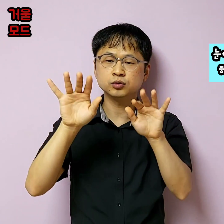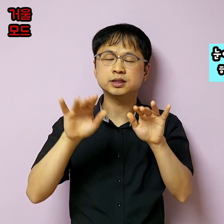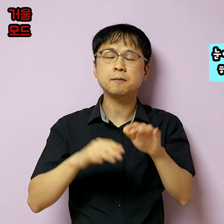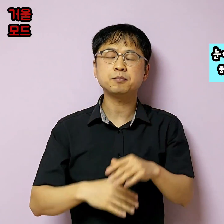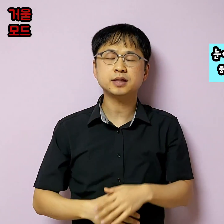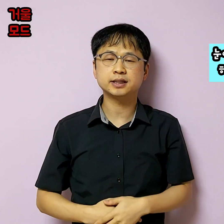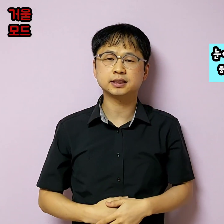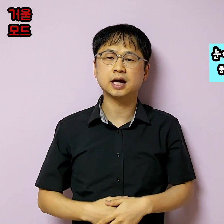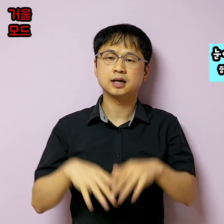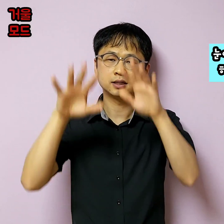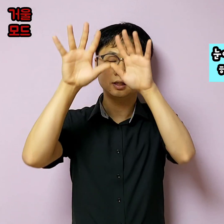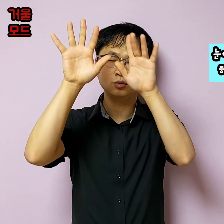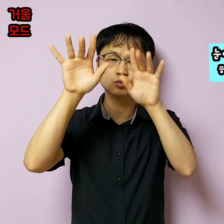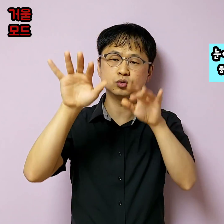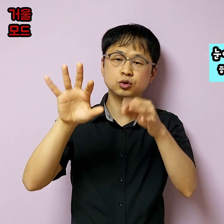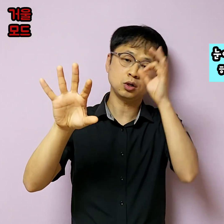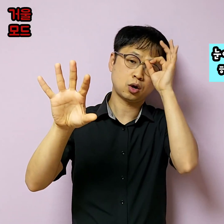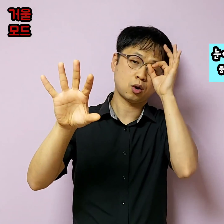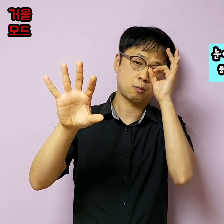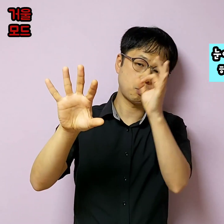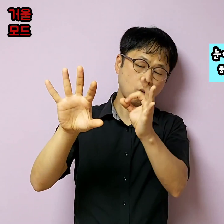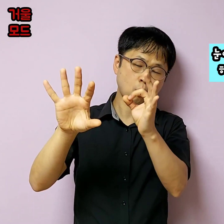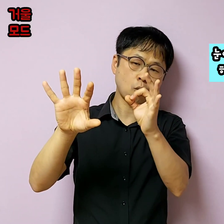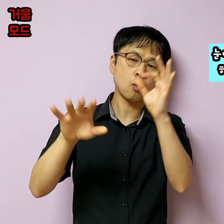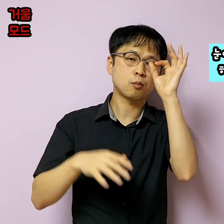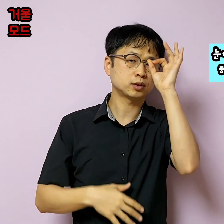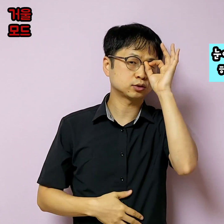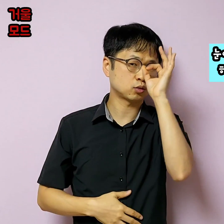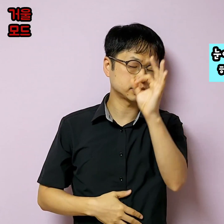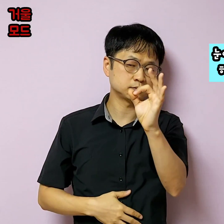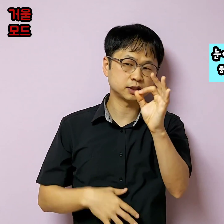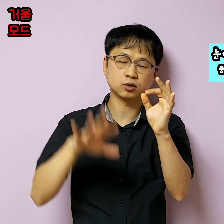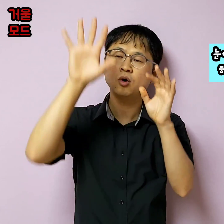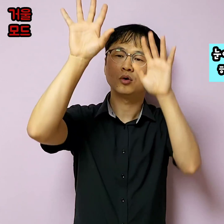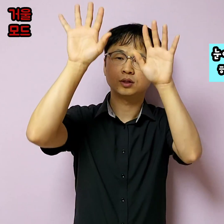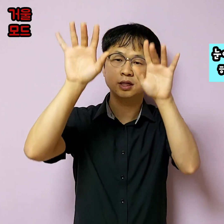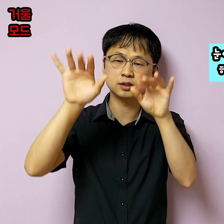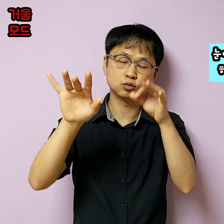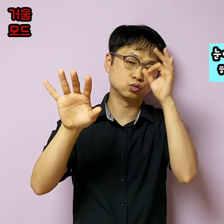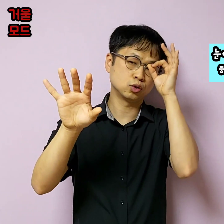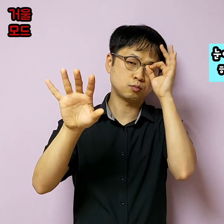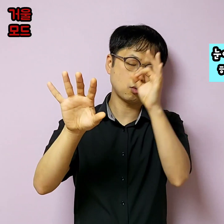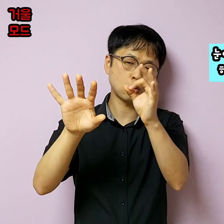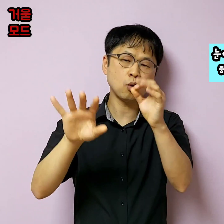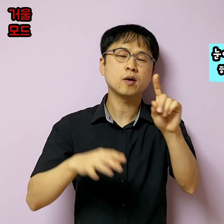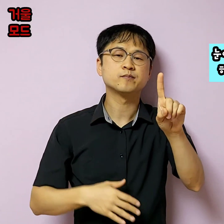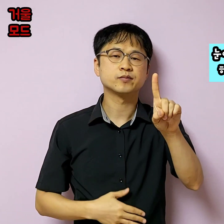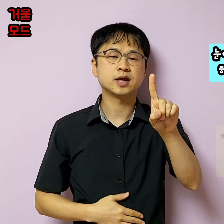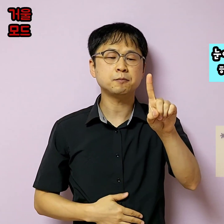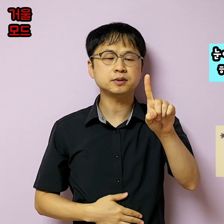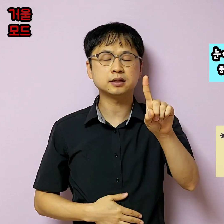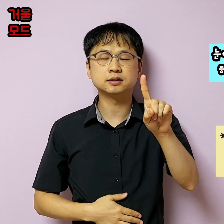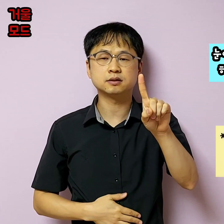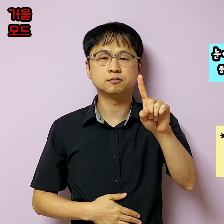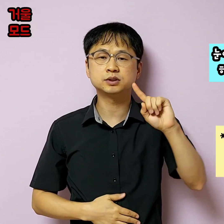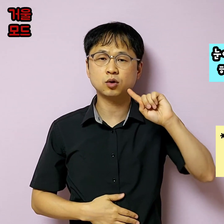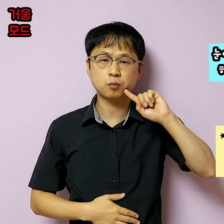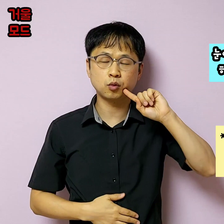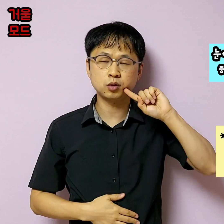눈, 예쁘다 했잖아. 이 눈을 보고 보다 수어 하시면 되죠. 내리는 눈을 보고 예쁘다는 검지로 볼